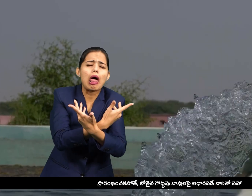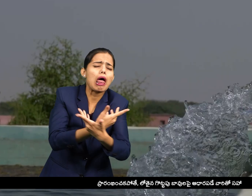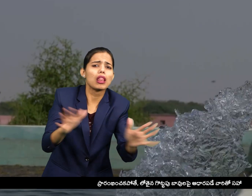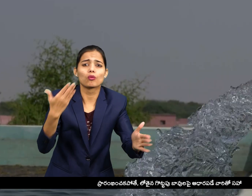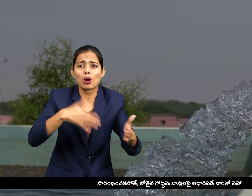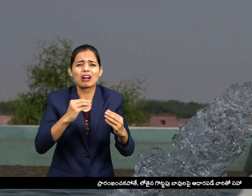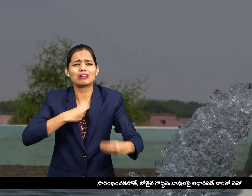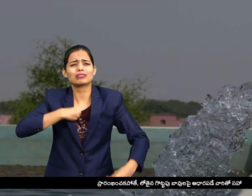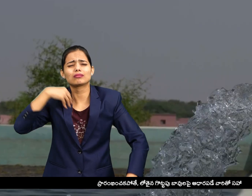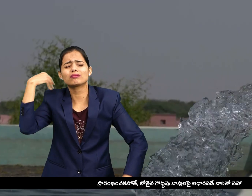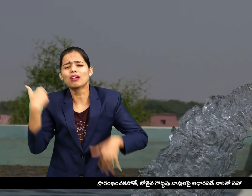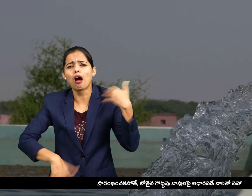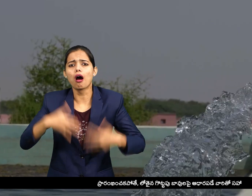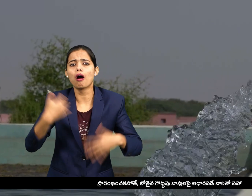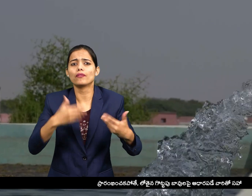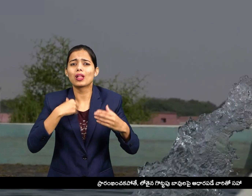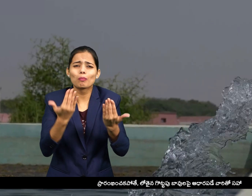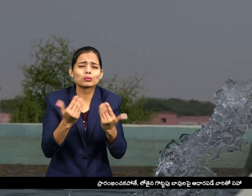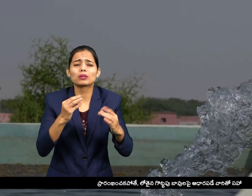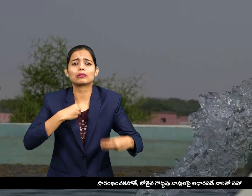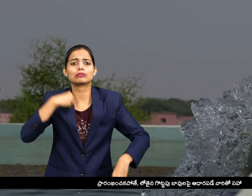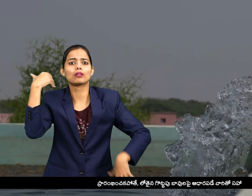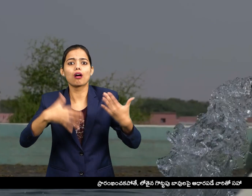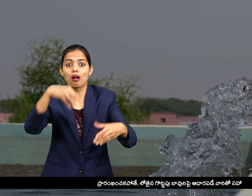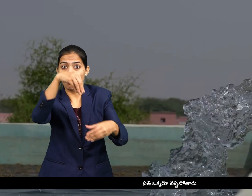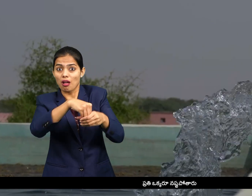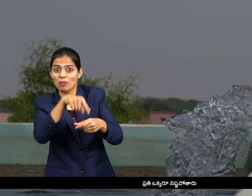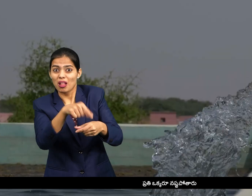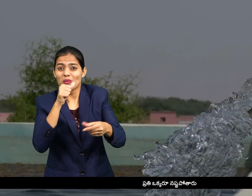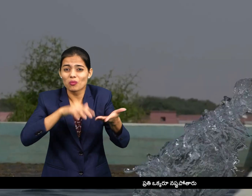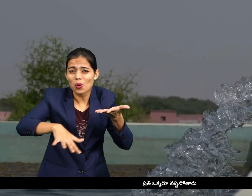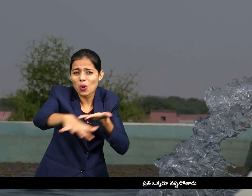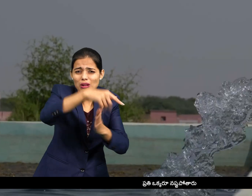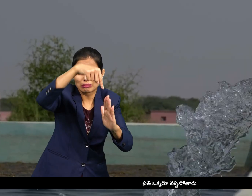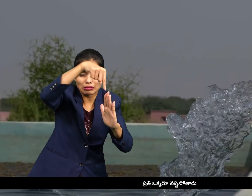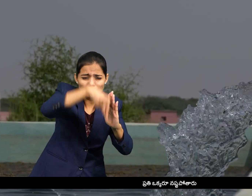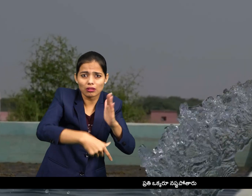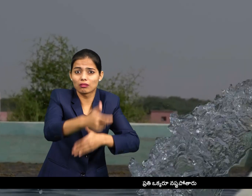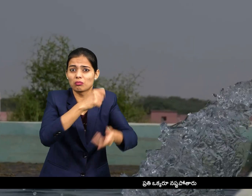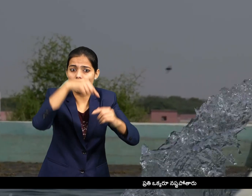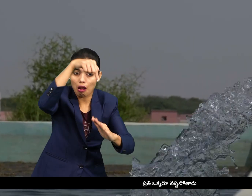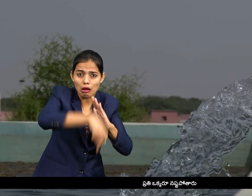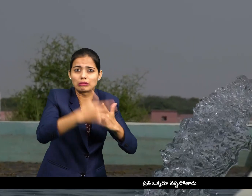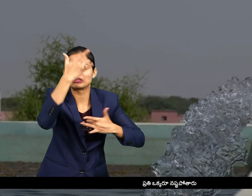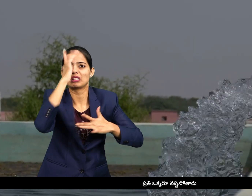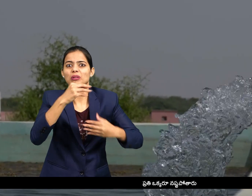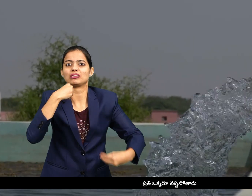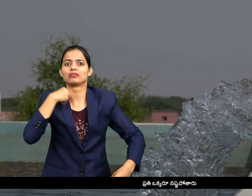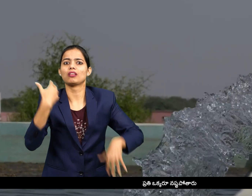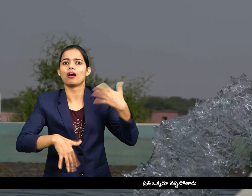ప్రారంభించకపోతే లోతైన గొట్టపు బావులపై ఆధారపడే వారితో సహా ప్రతి ఒక్కరూ నష్టపోతారు.